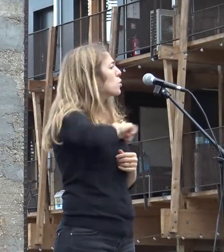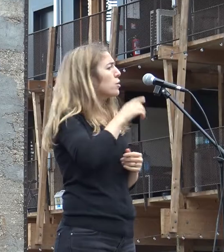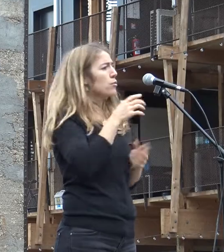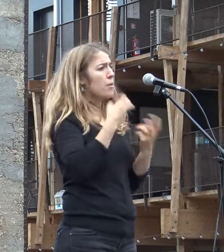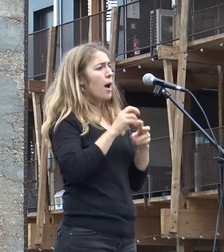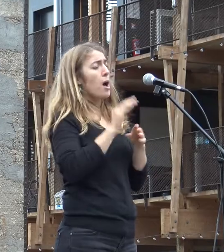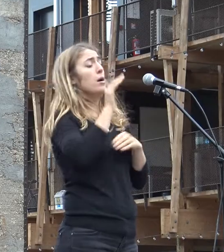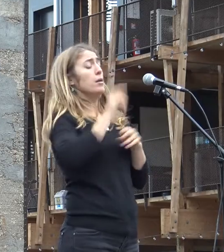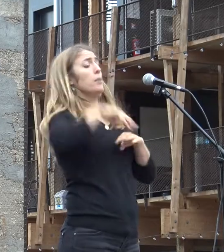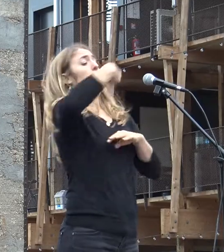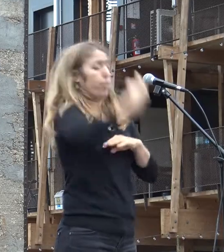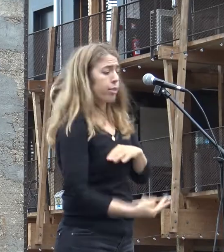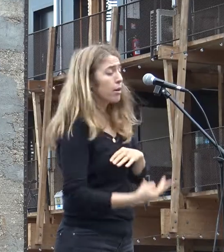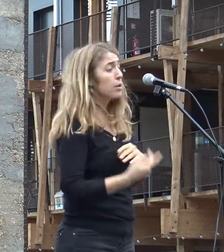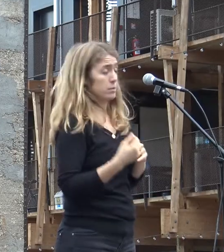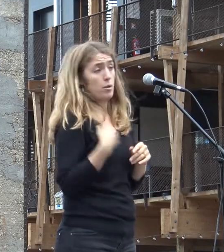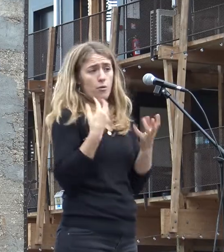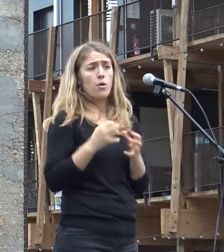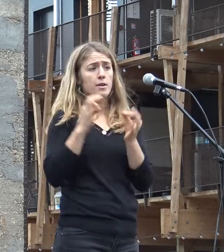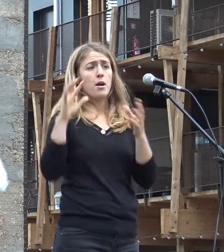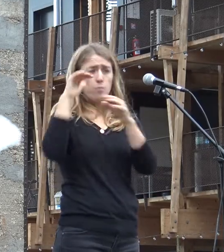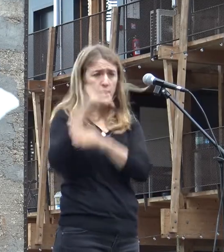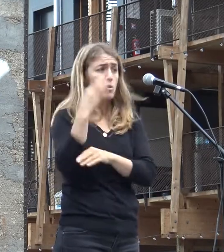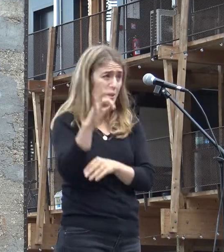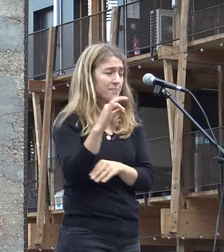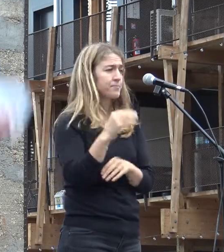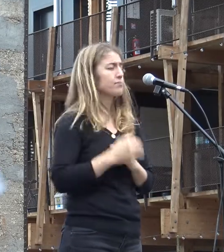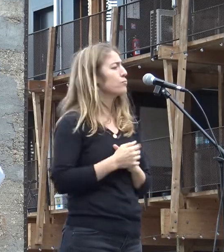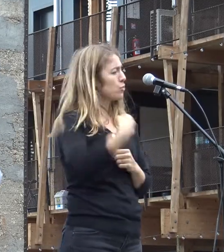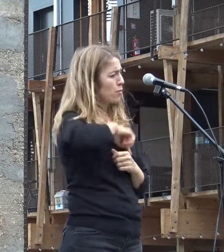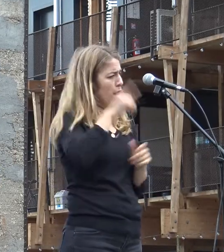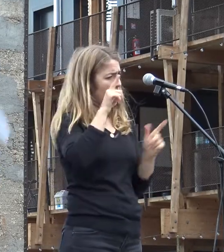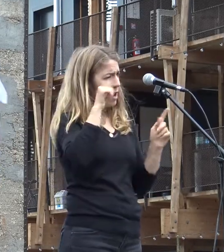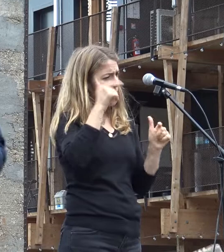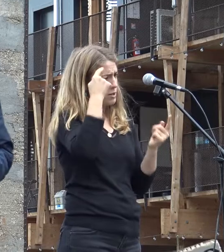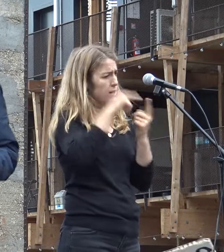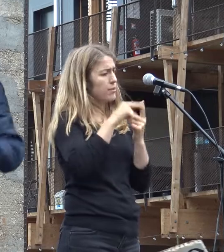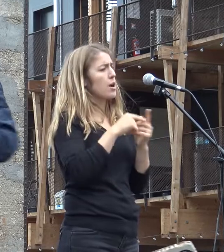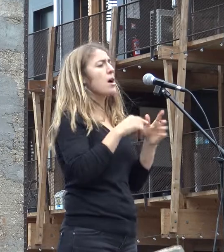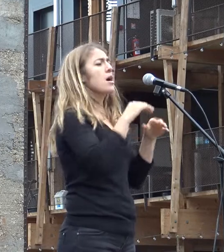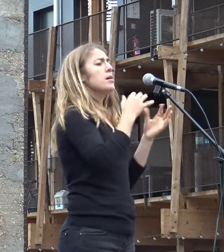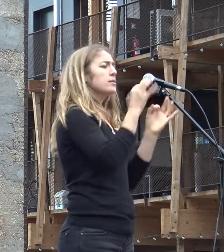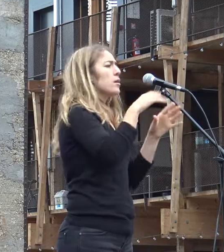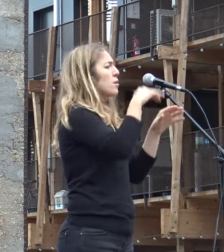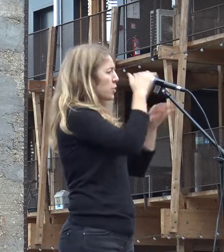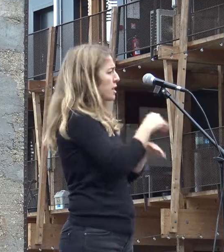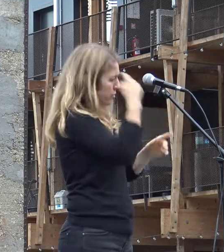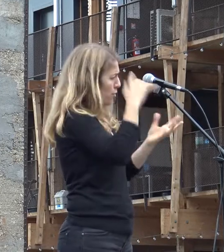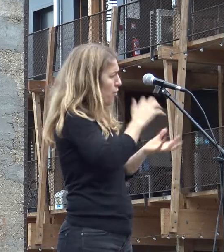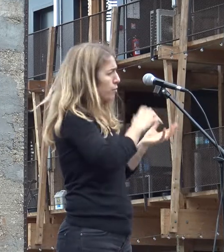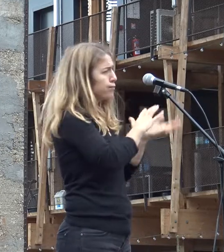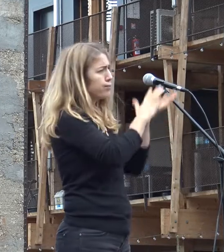envie de tomber dans le ravin. Nous sommes là pour le climat. Nous sommes là parce que nous avons des revendications pour faire avancer la planète. Il y a plein de gens